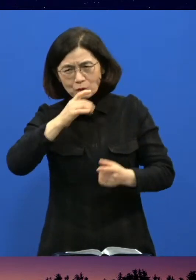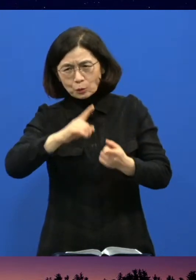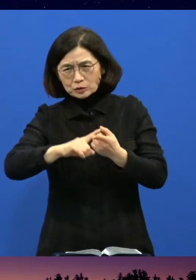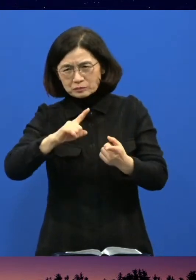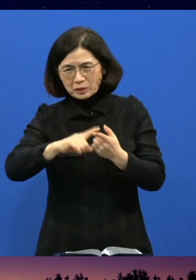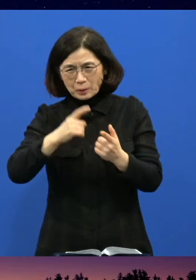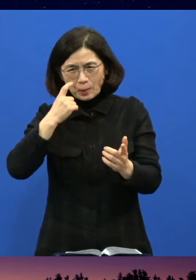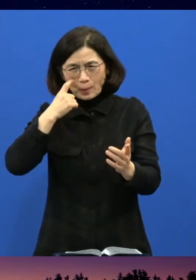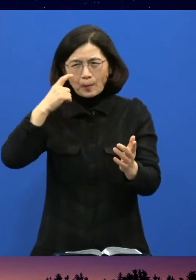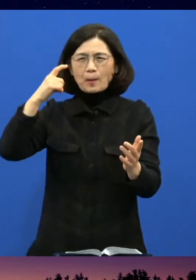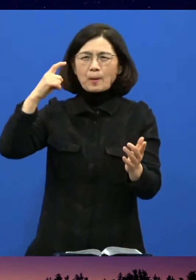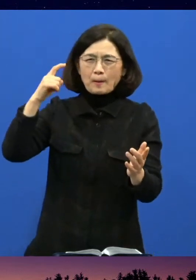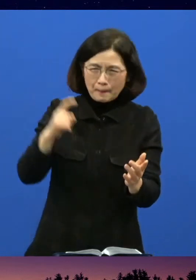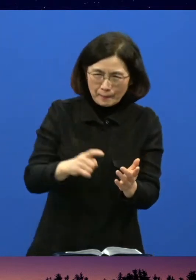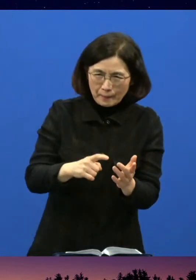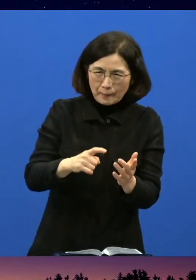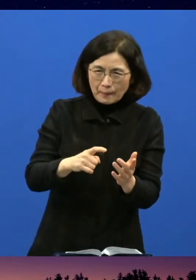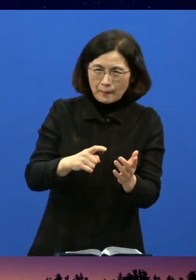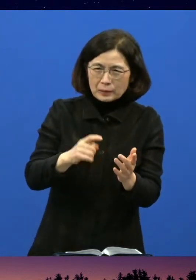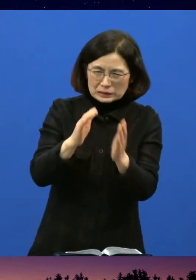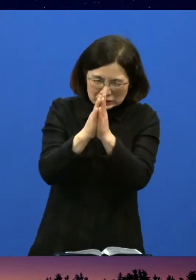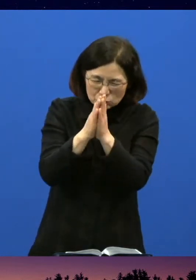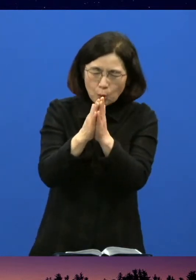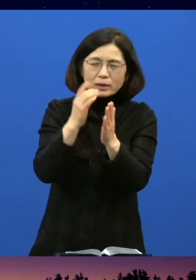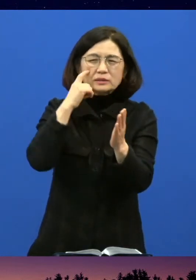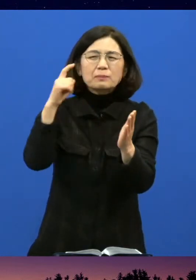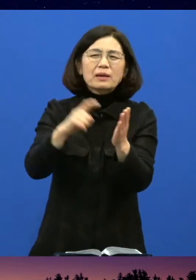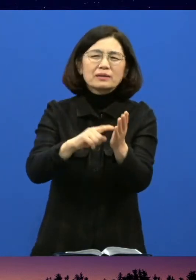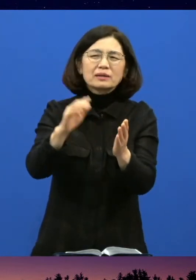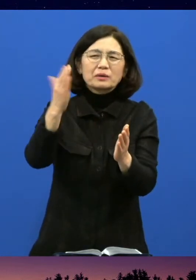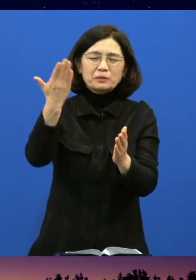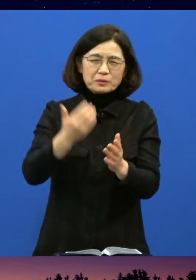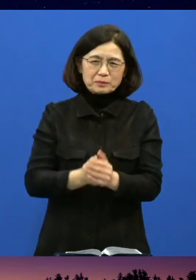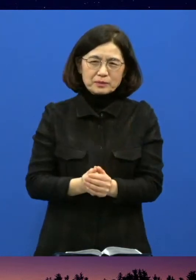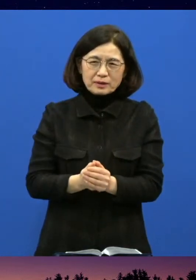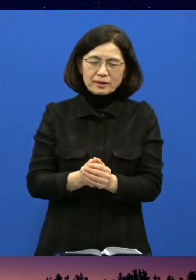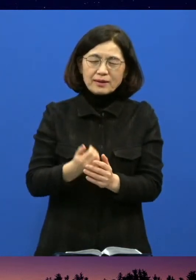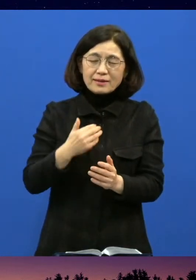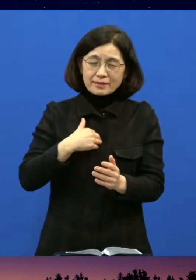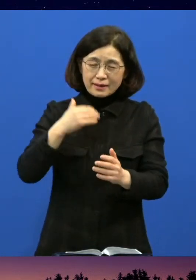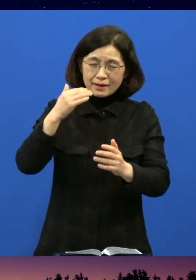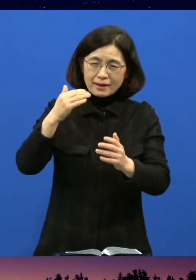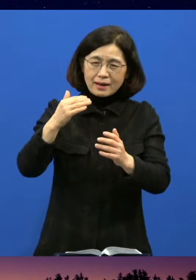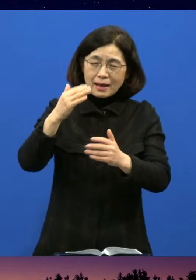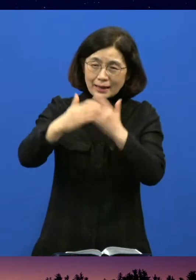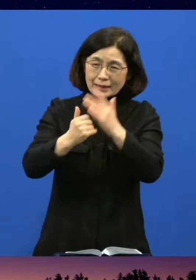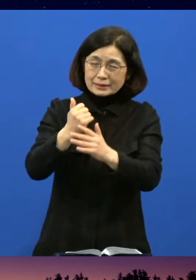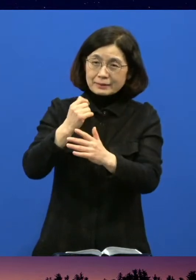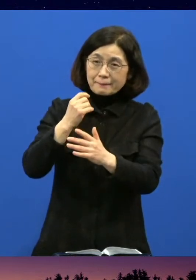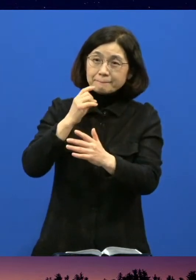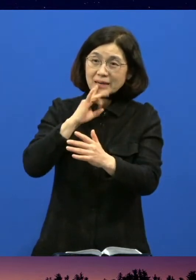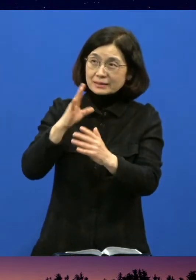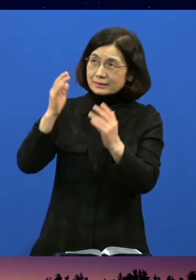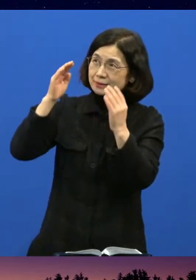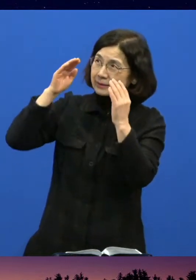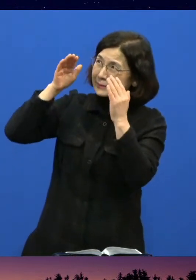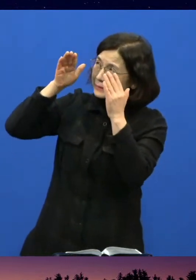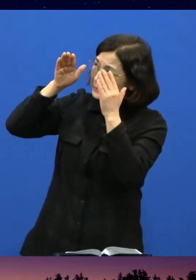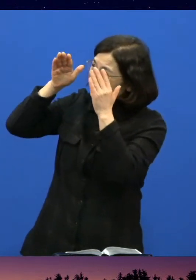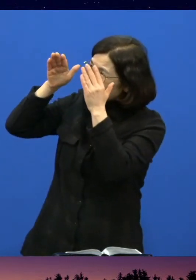발견하게 되면서 순수하게 하나님의 뜻 안에 집중할 때 우리의 기도가 완전히 달라지는 것입니다.